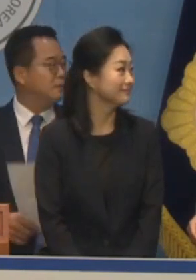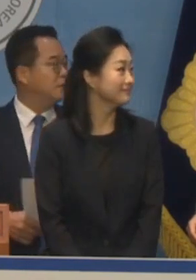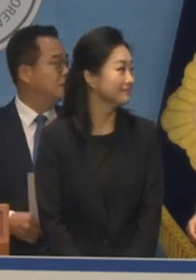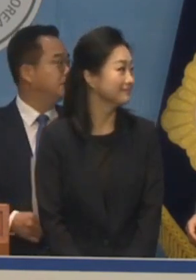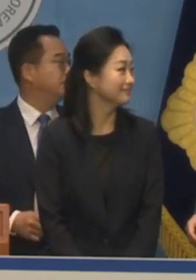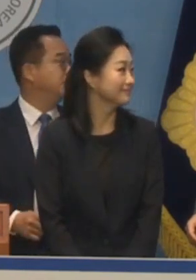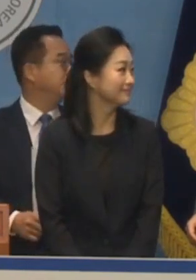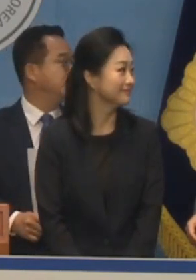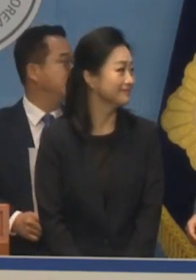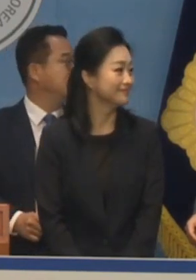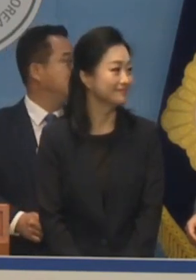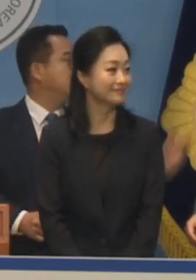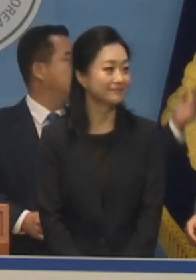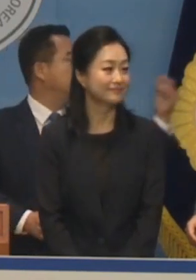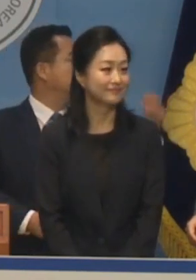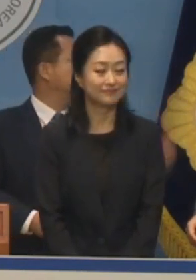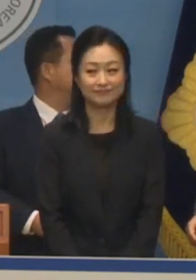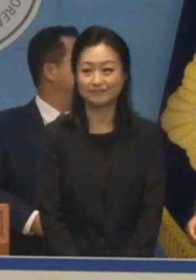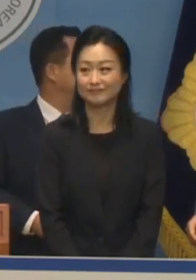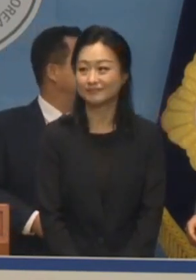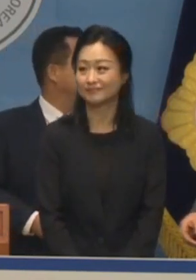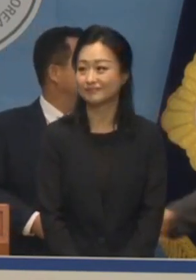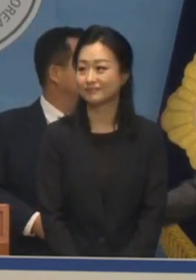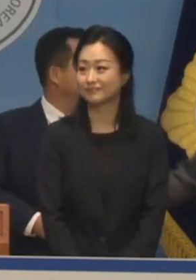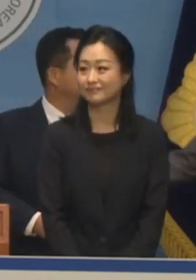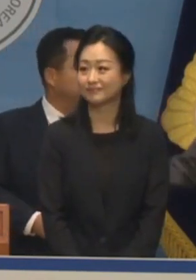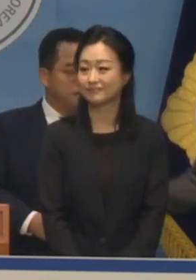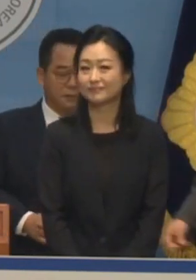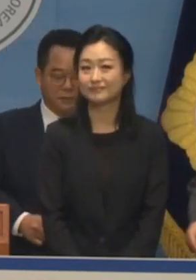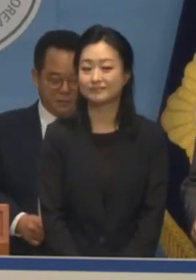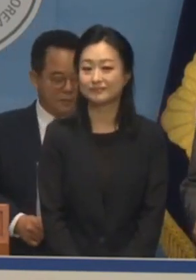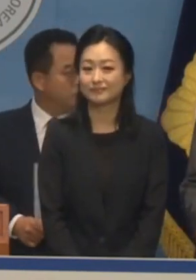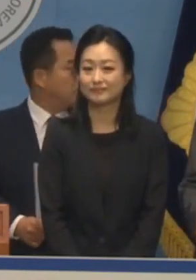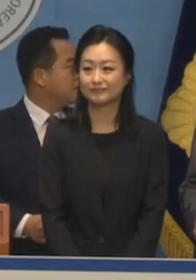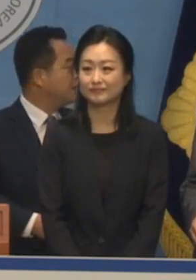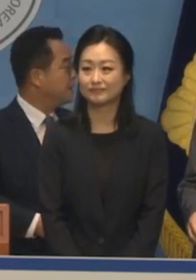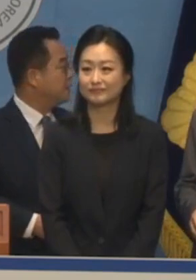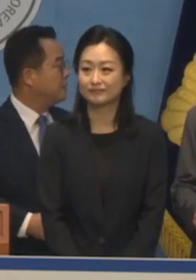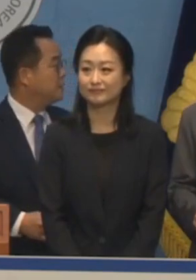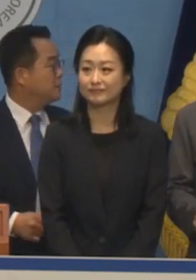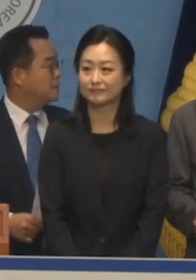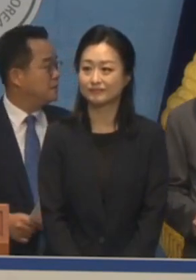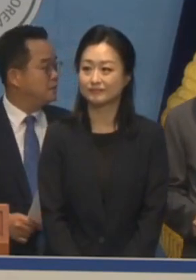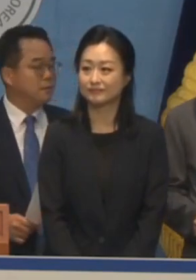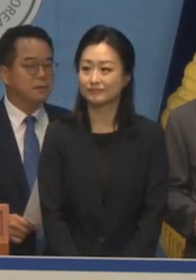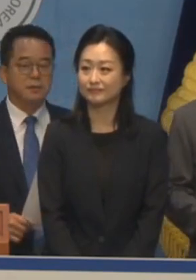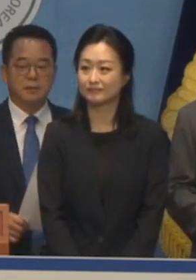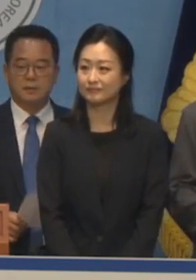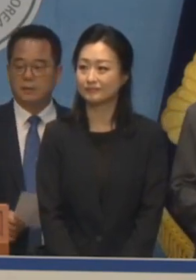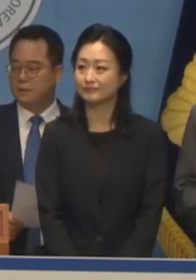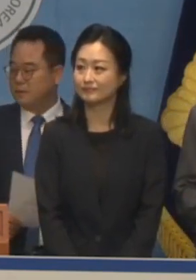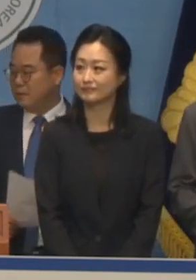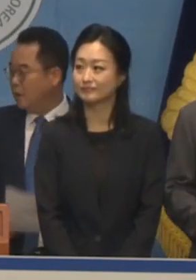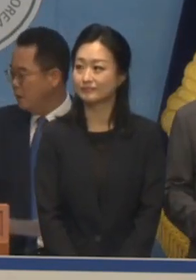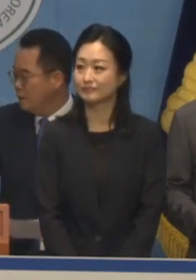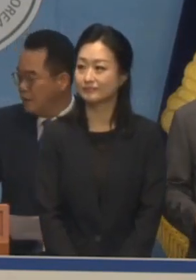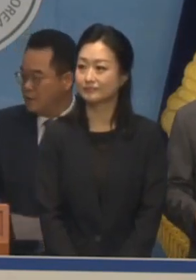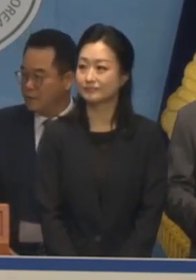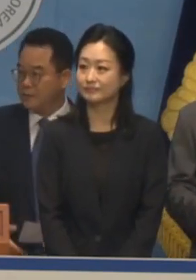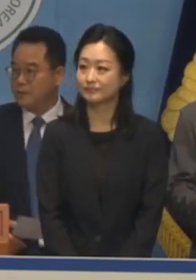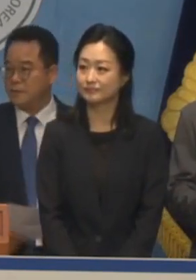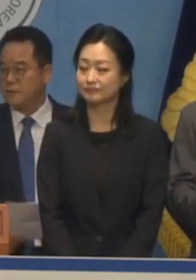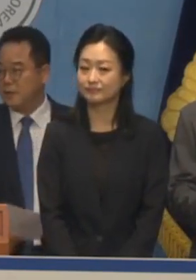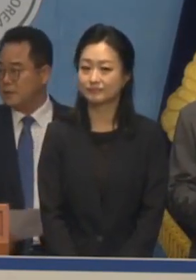누가 사해봐? 뒷줄로 한마디. 누가 사해봐? 여기 저보고 하라고.